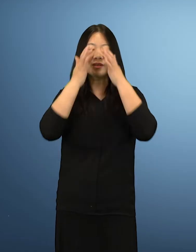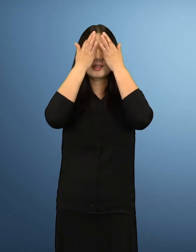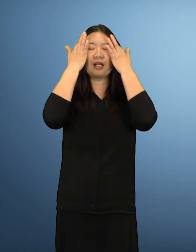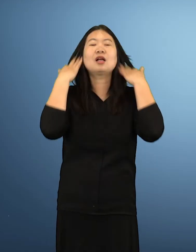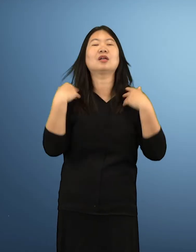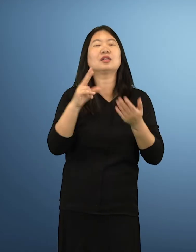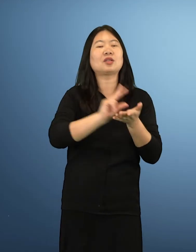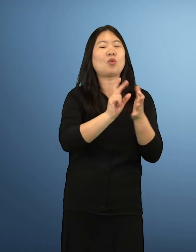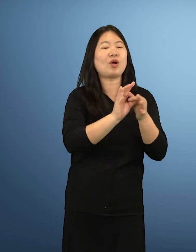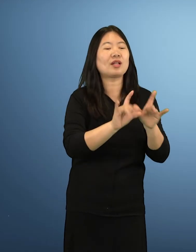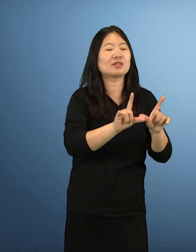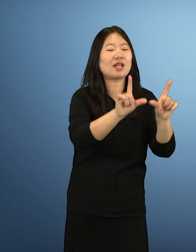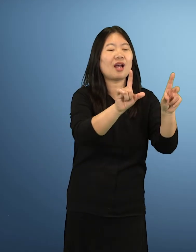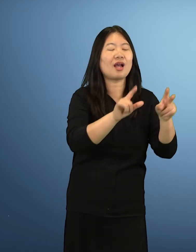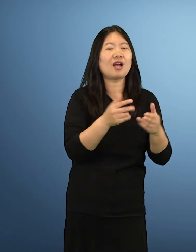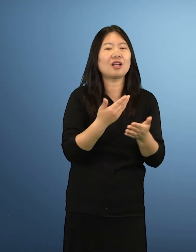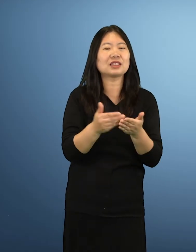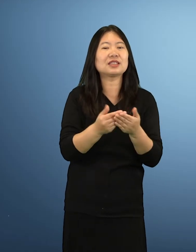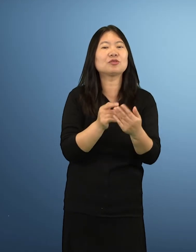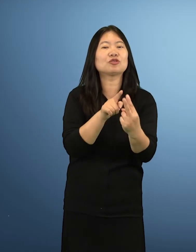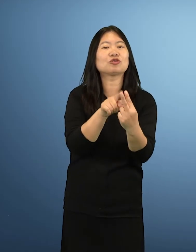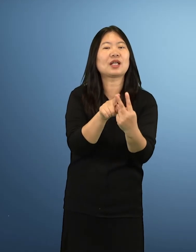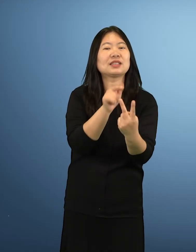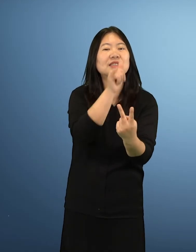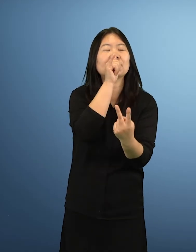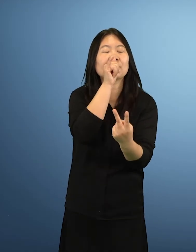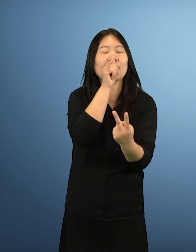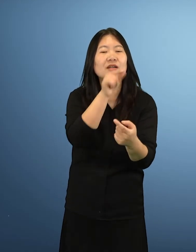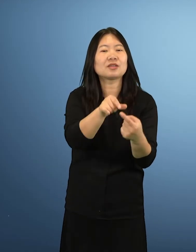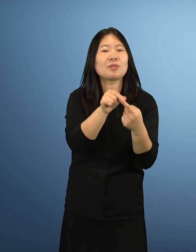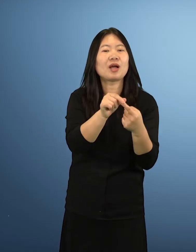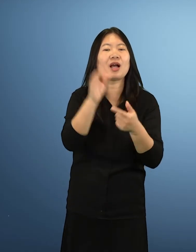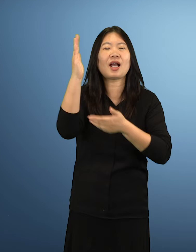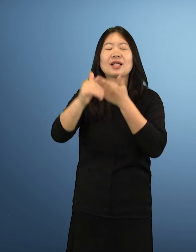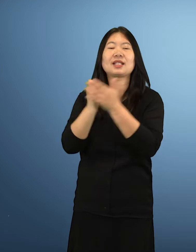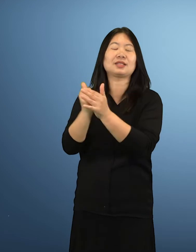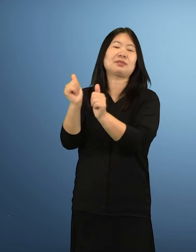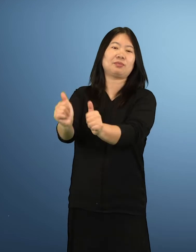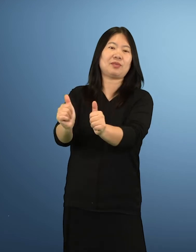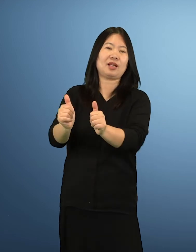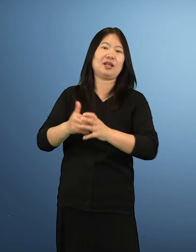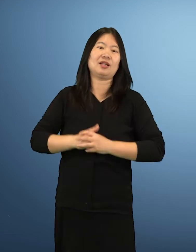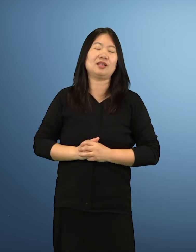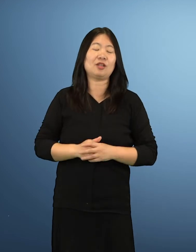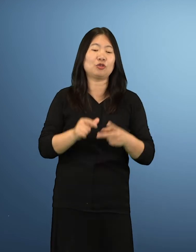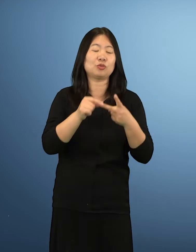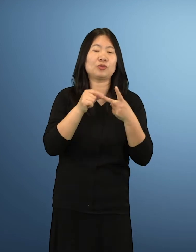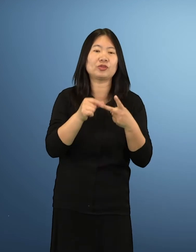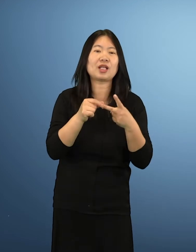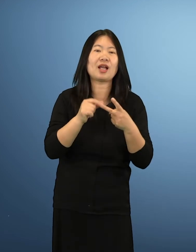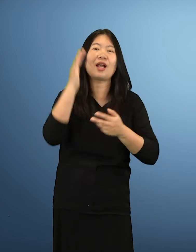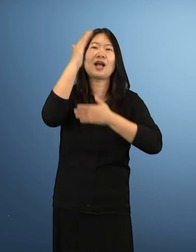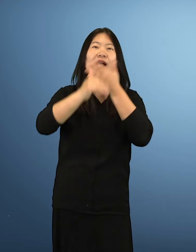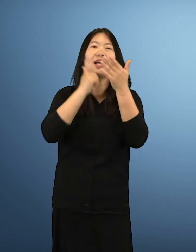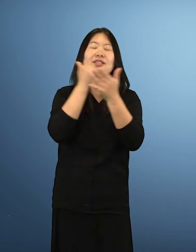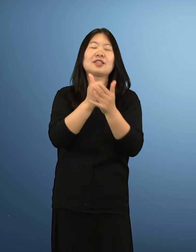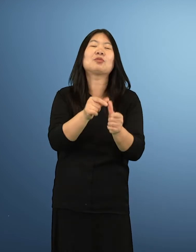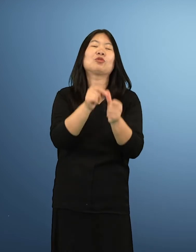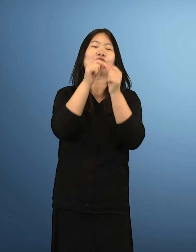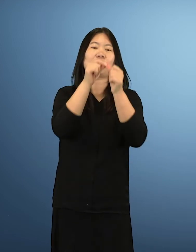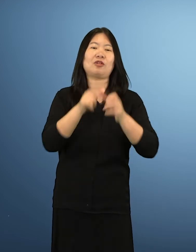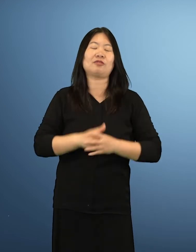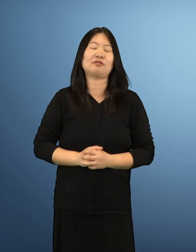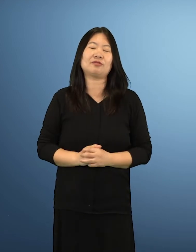여호와의 날은 두 가지 그림을 갖고 있다는 말이죠. 첫째는 하나님의 심판, 둘째는 하나님의